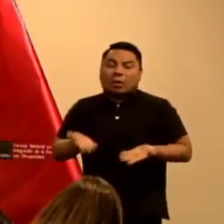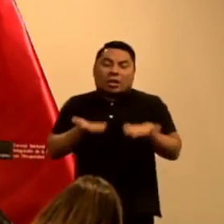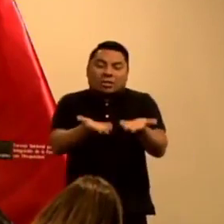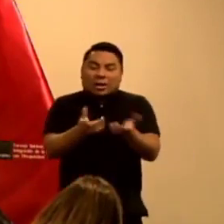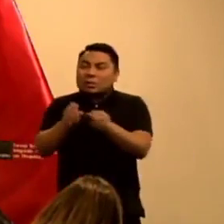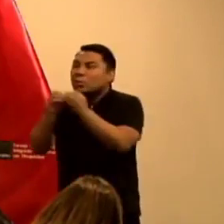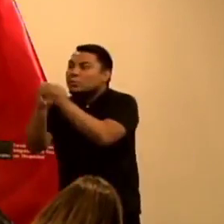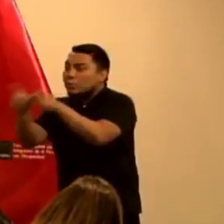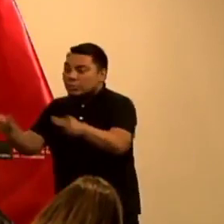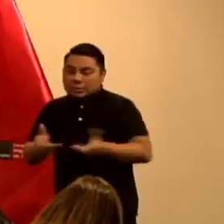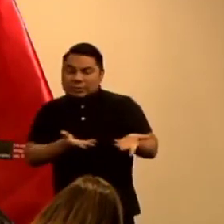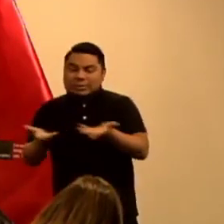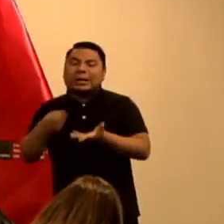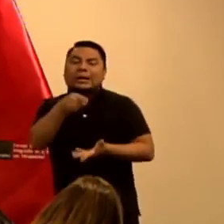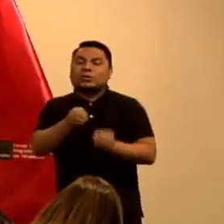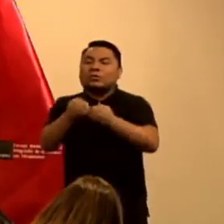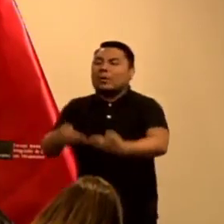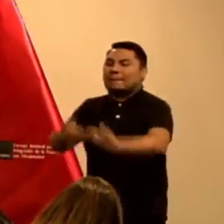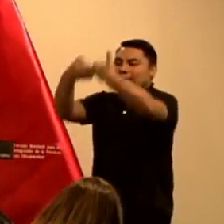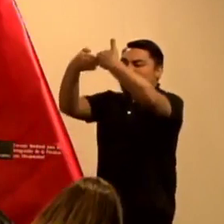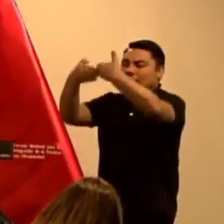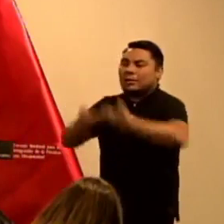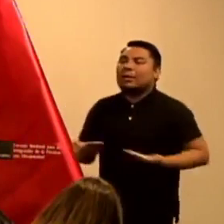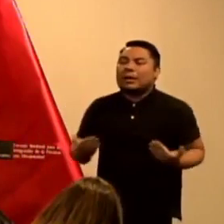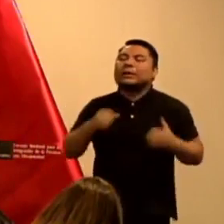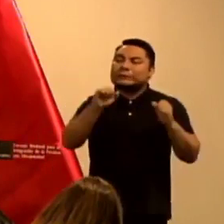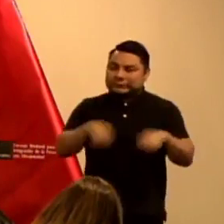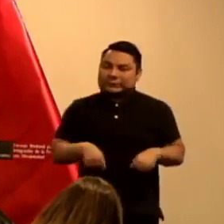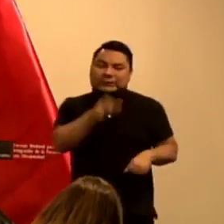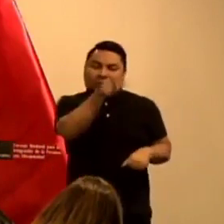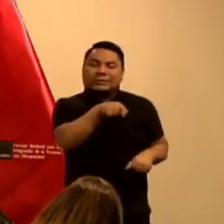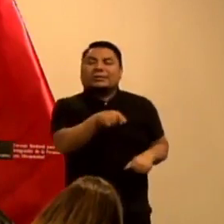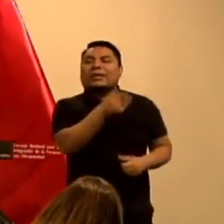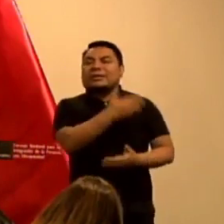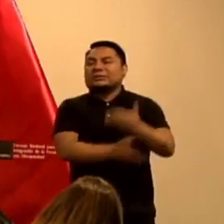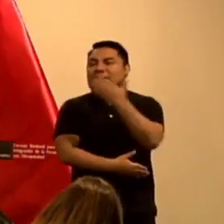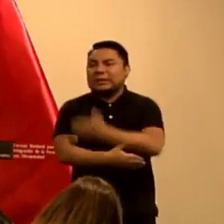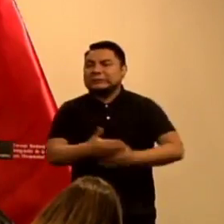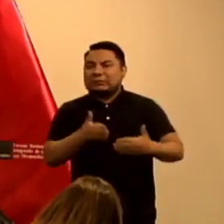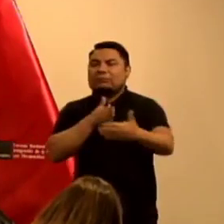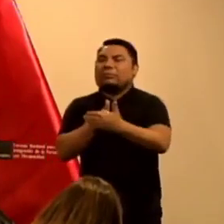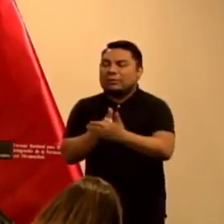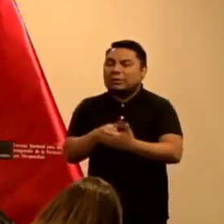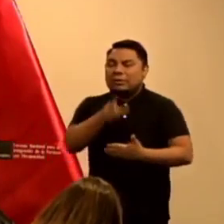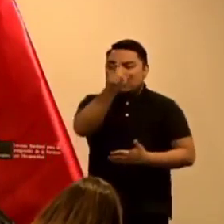condiciones necesarias, entonces eso convierte en una barrera y por lo tanto sí lo discapacita en concreto,